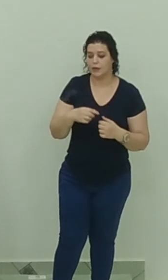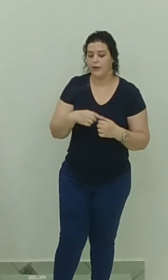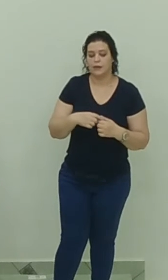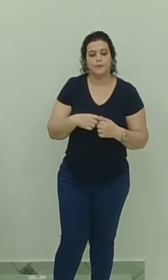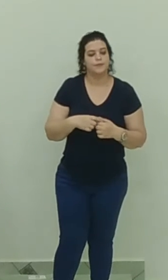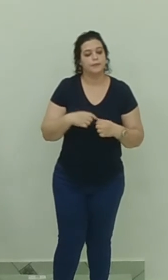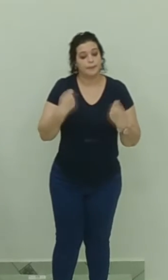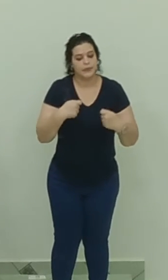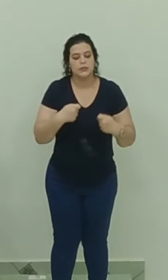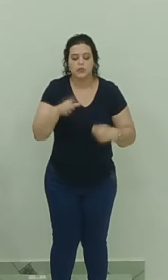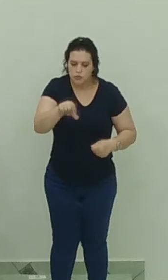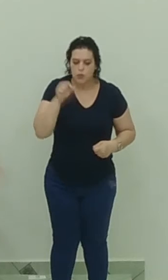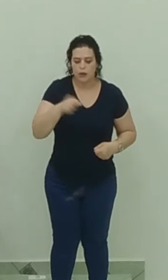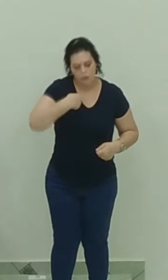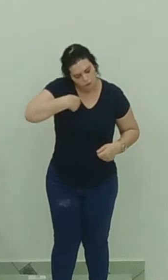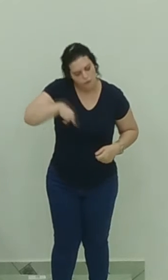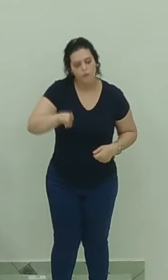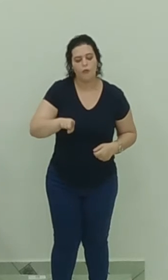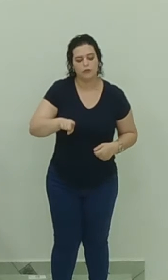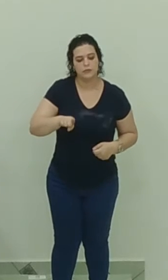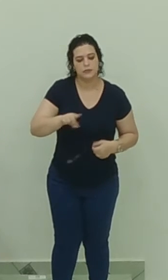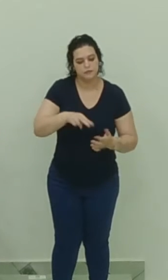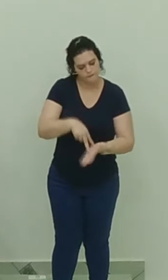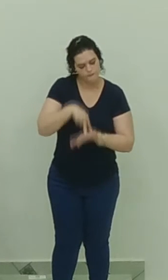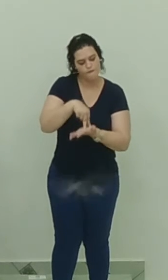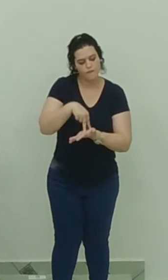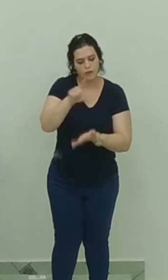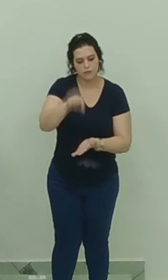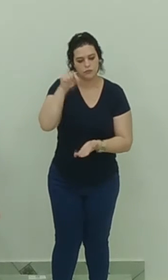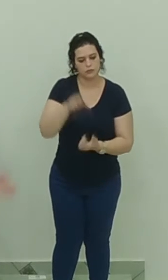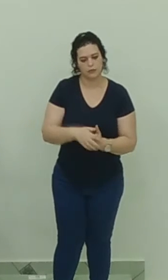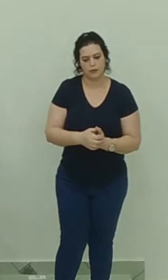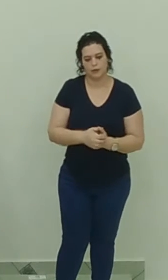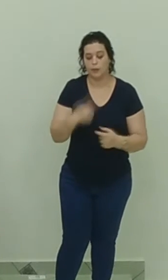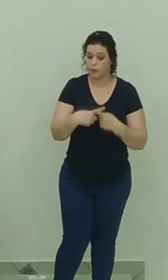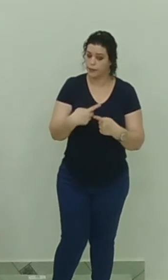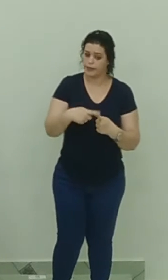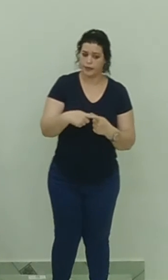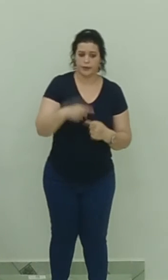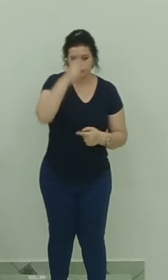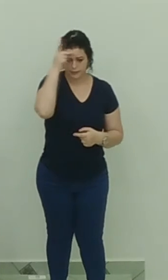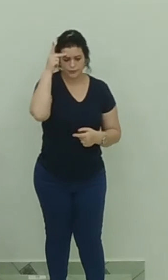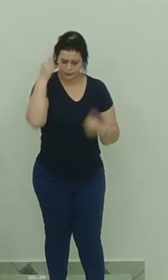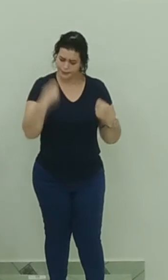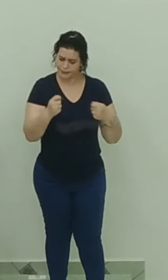rio? Não teríamos a história de Josué. Alguém tem que decidir.